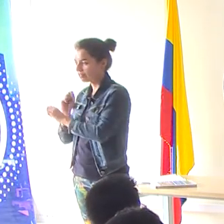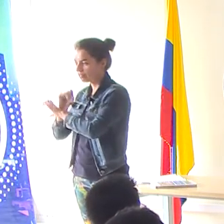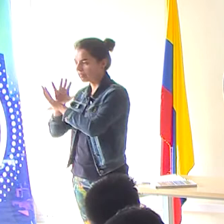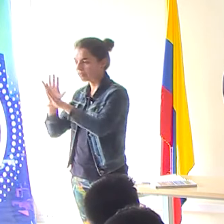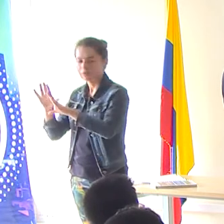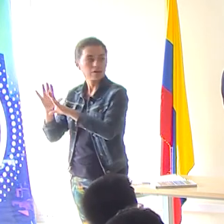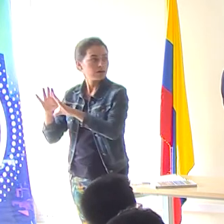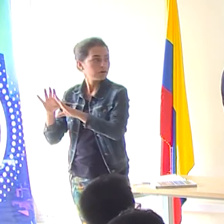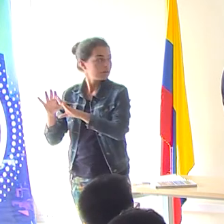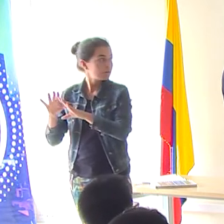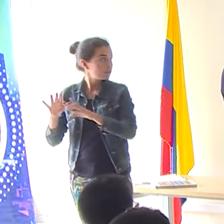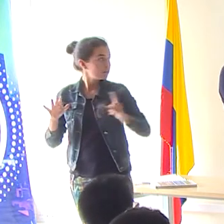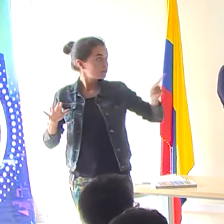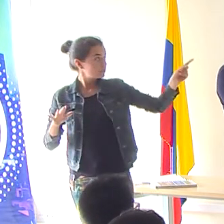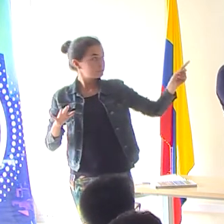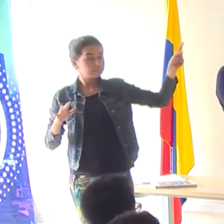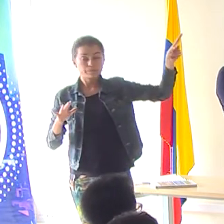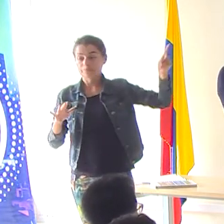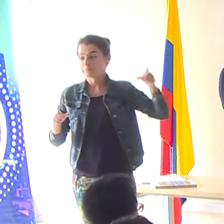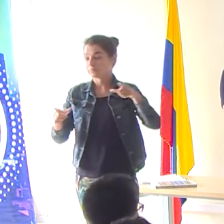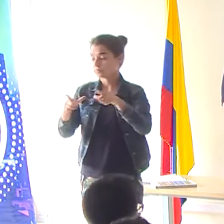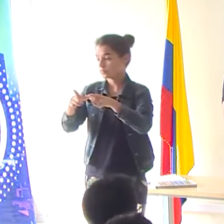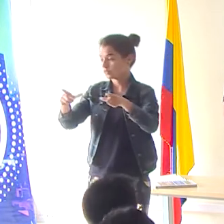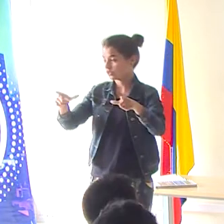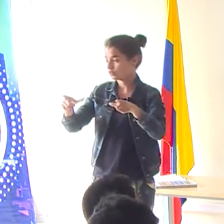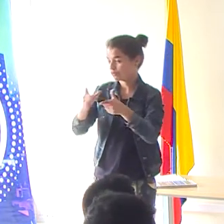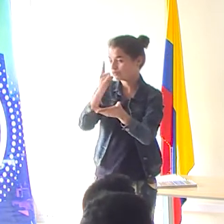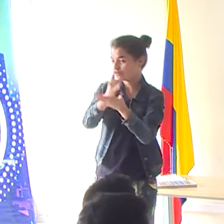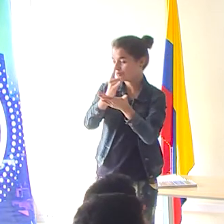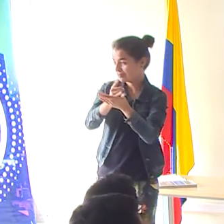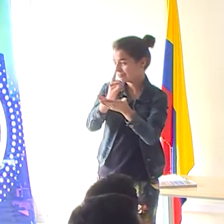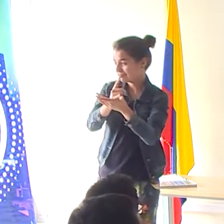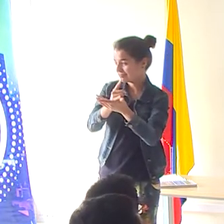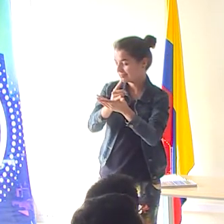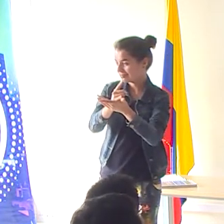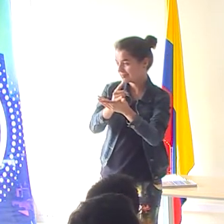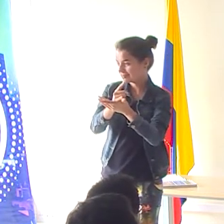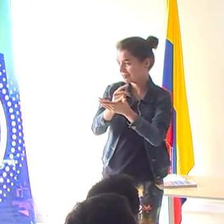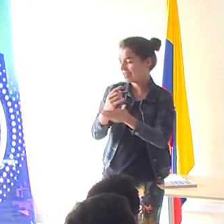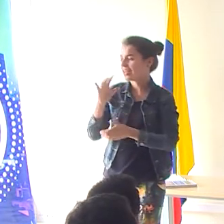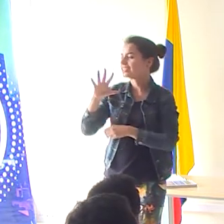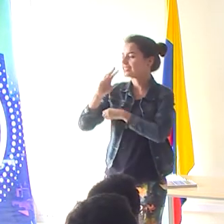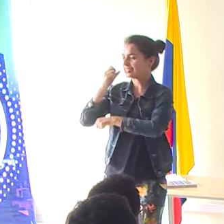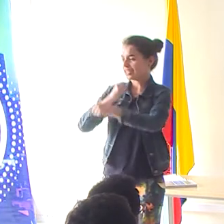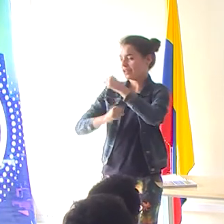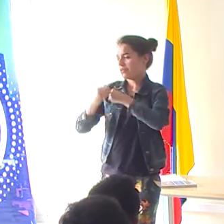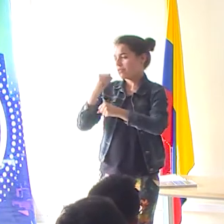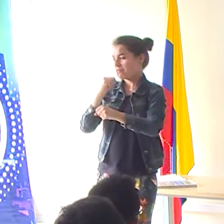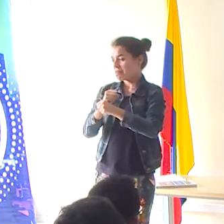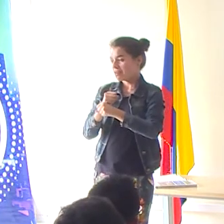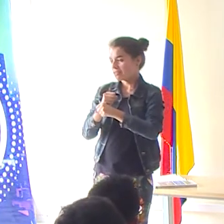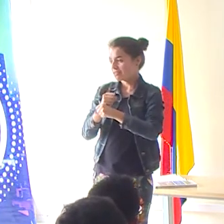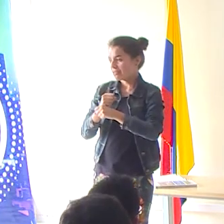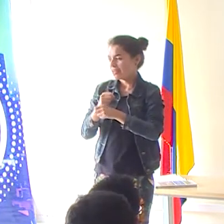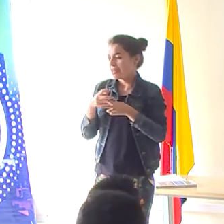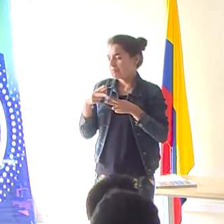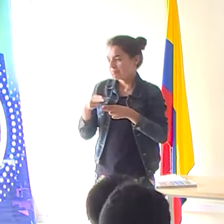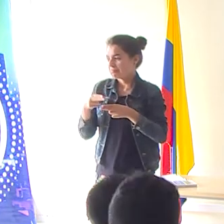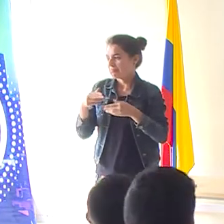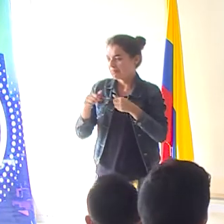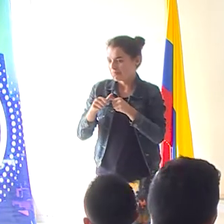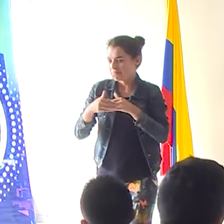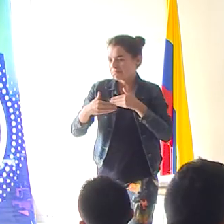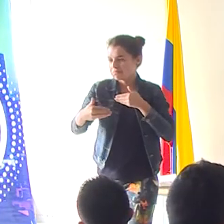útil al parecer doña juana tiene unos cinco eso dijeron hace cinco hace cinco dijeron que tenía cinco hace quince dijeron que tenía